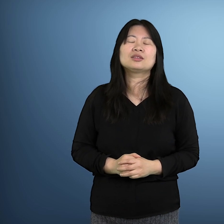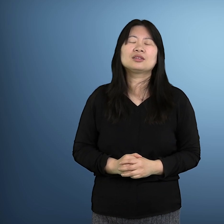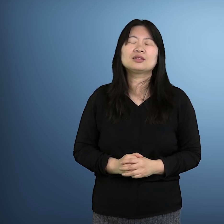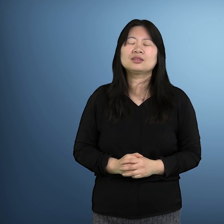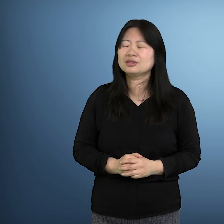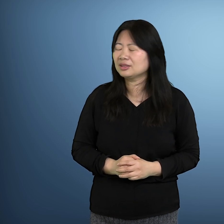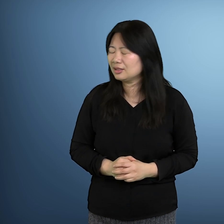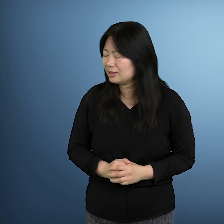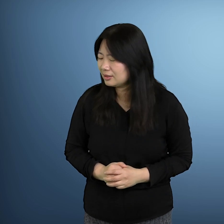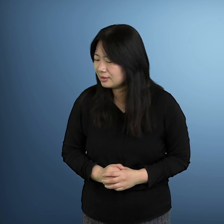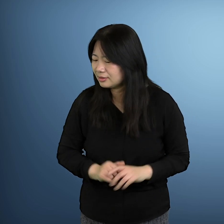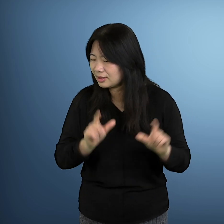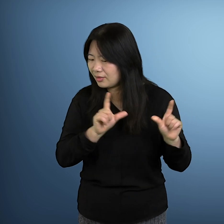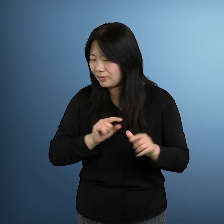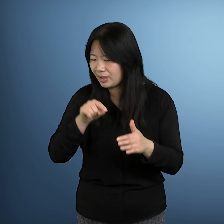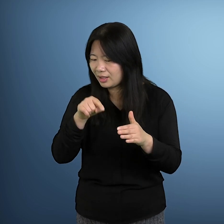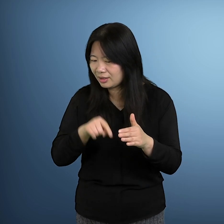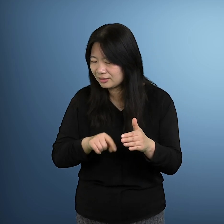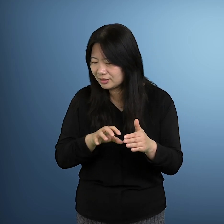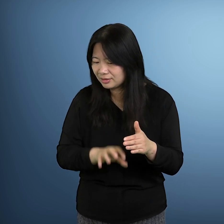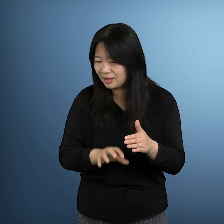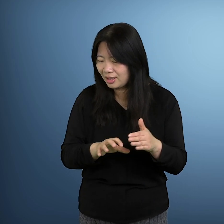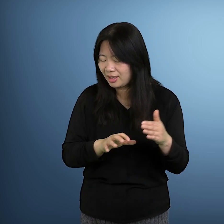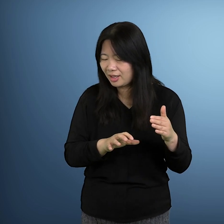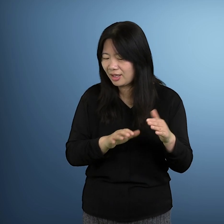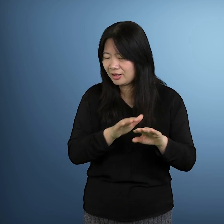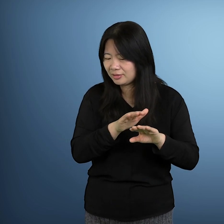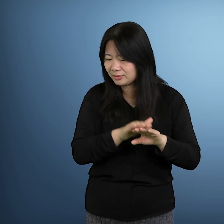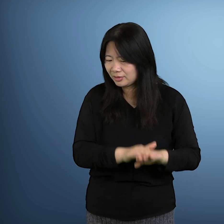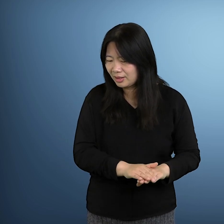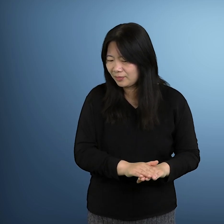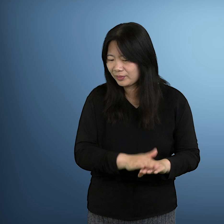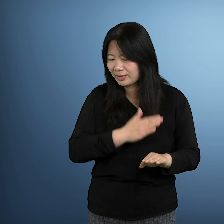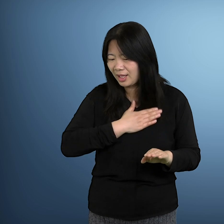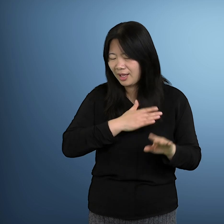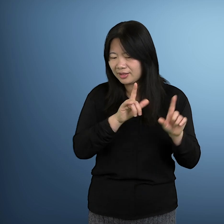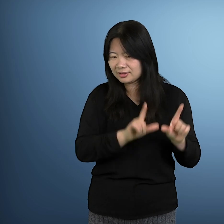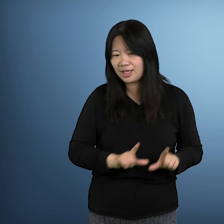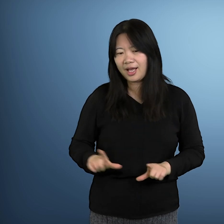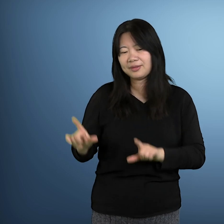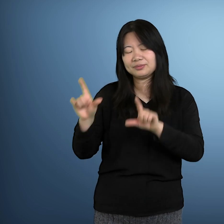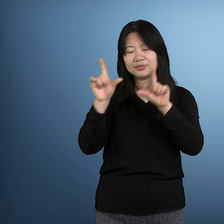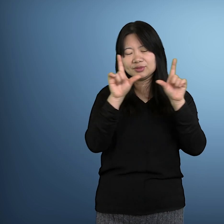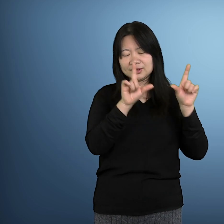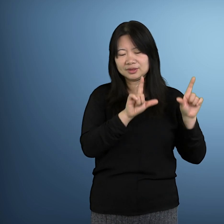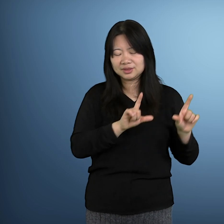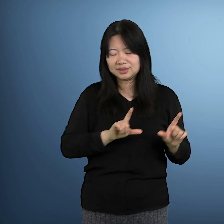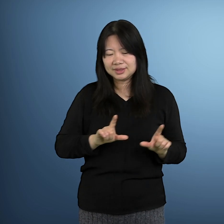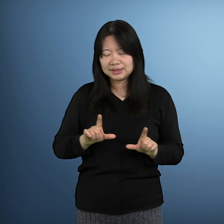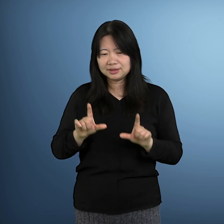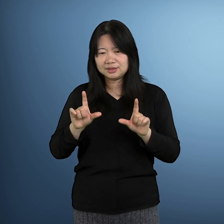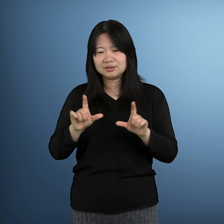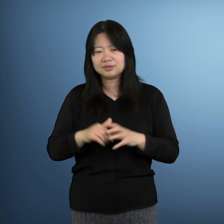상황 가운데 놓여진 나의 삶을